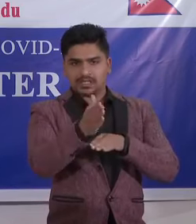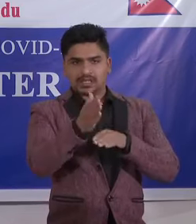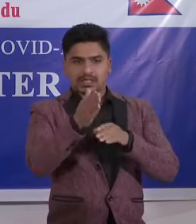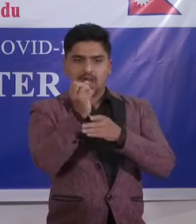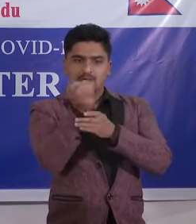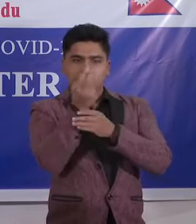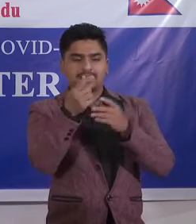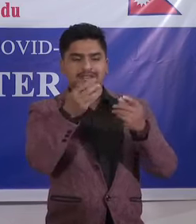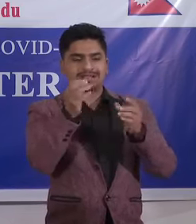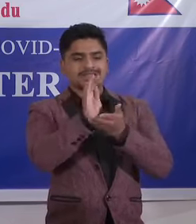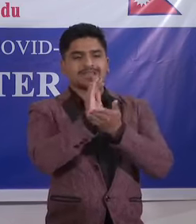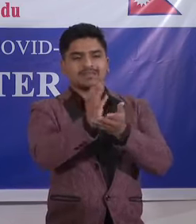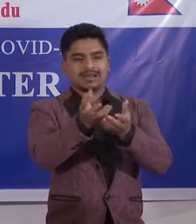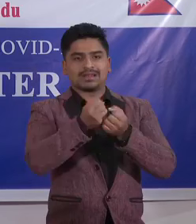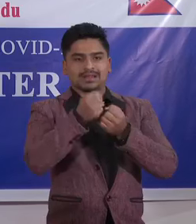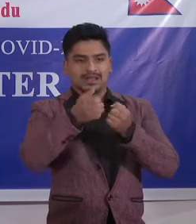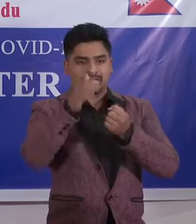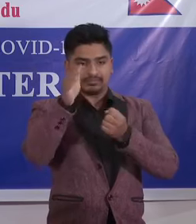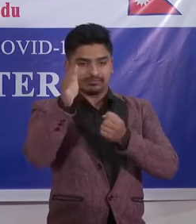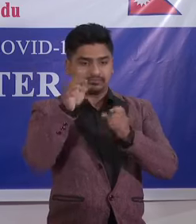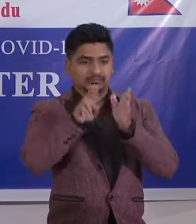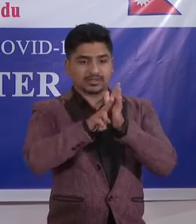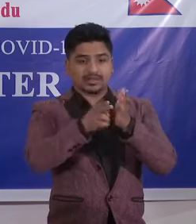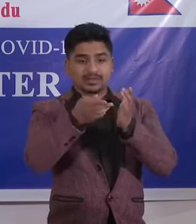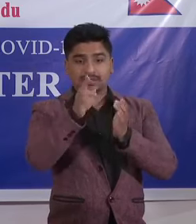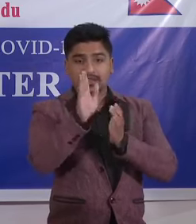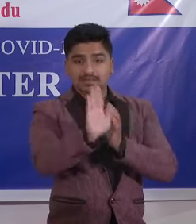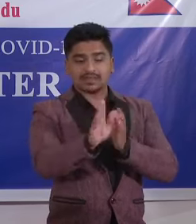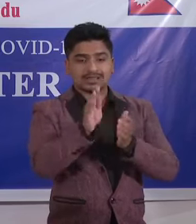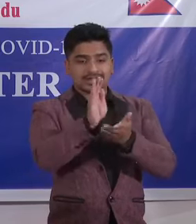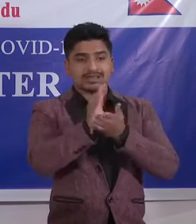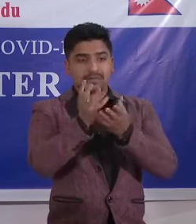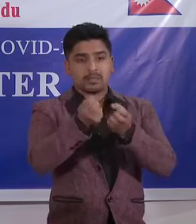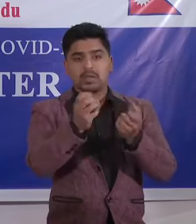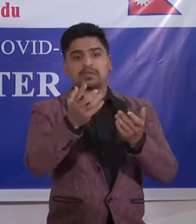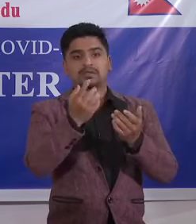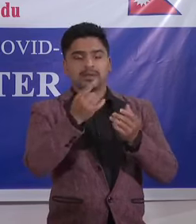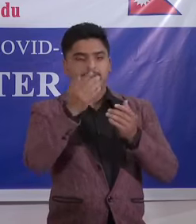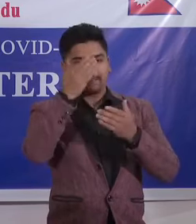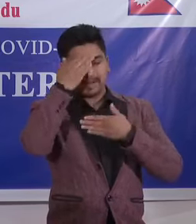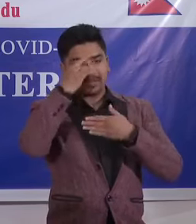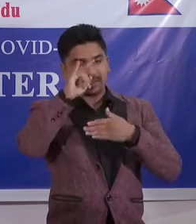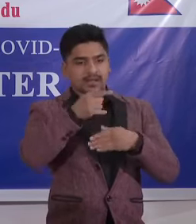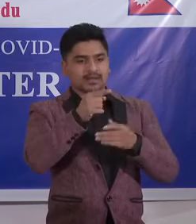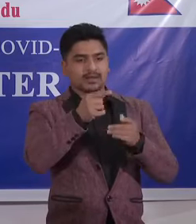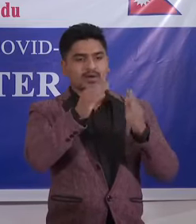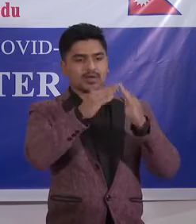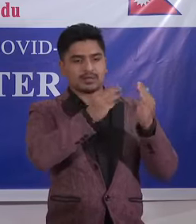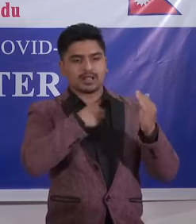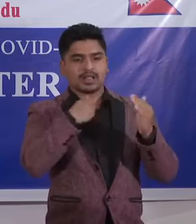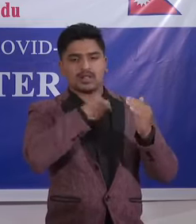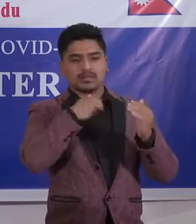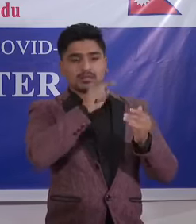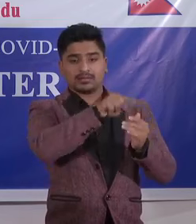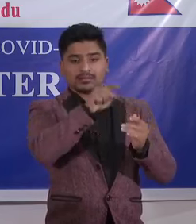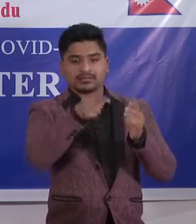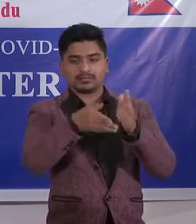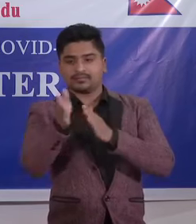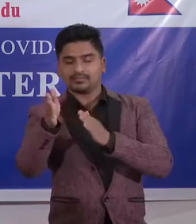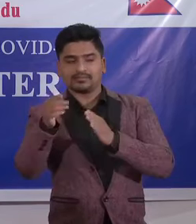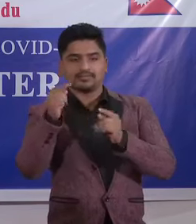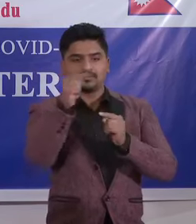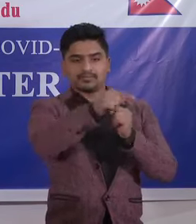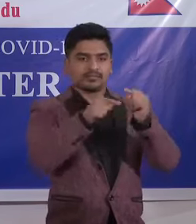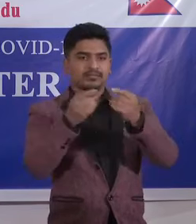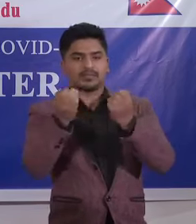अकस्मिक शेवाली ना आउनु बाको छा टिले शेवा नपाउनु भाको भीद बिर्यामी अरू फिरी पनी एक अस्पताल वाट अरूमा गोएको बाटो में मिर्ती भायका